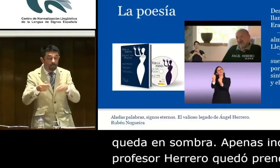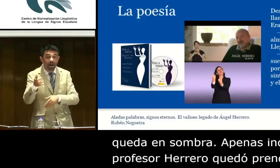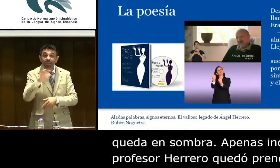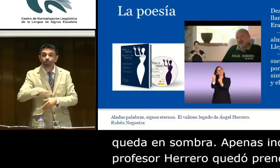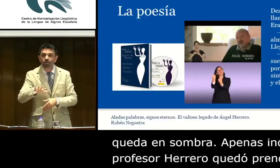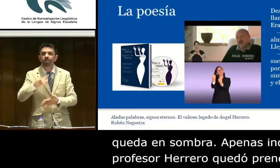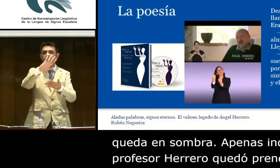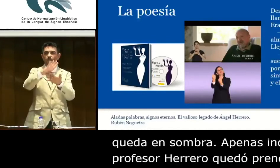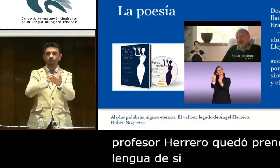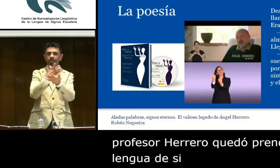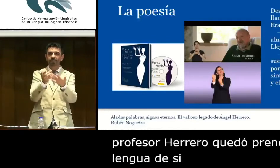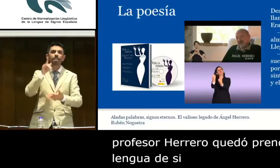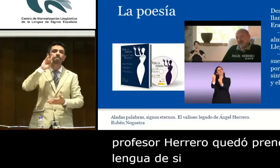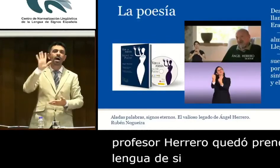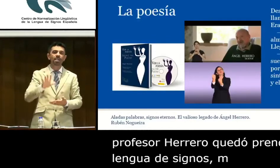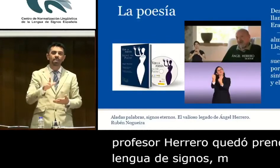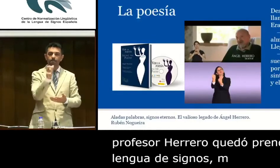palabras danzan.